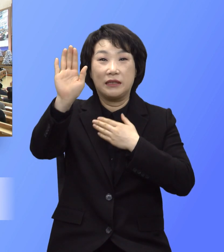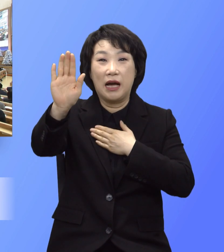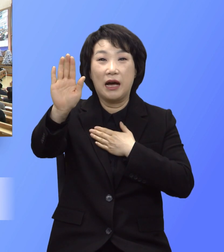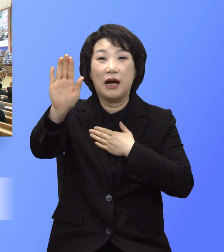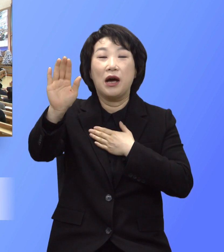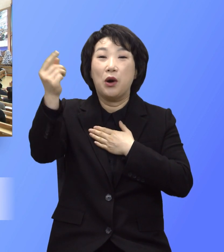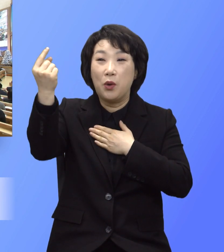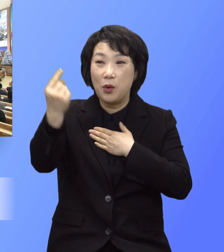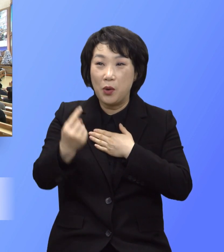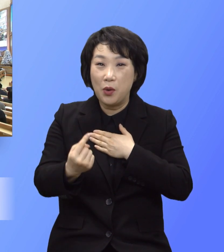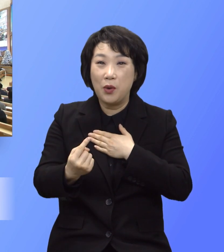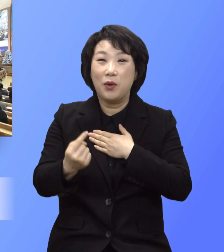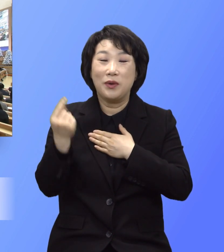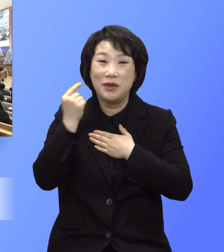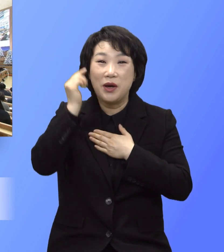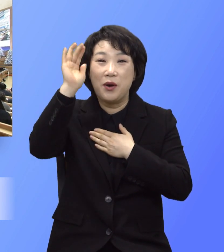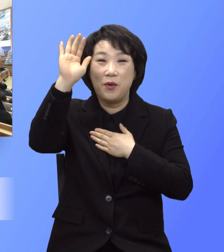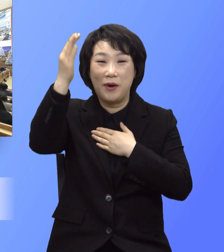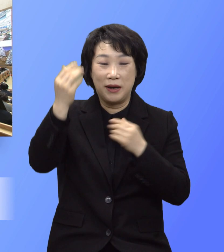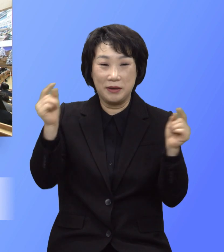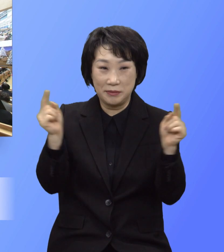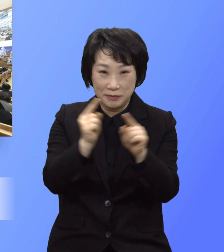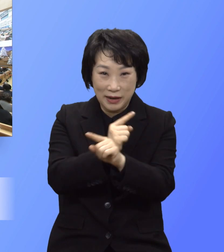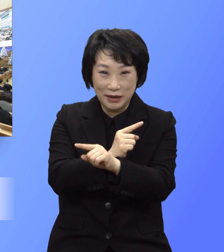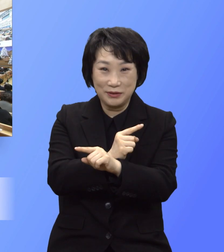장차 올 영광으로